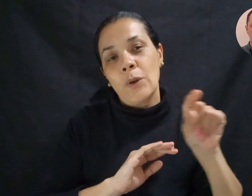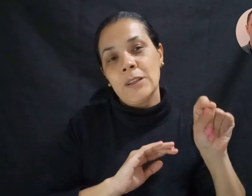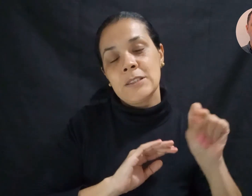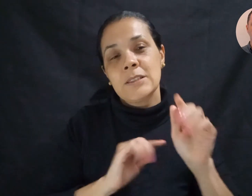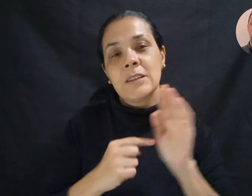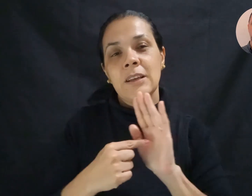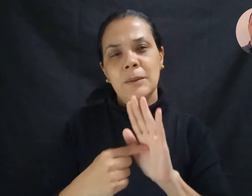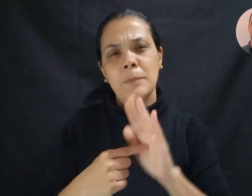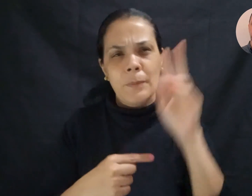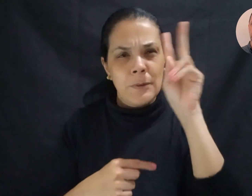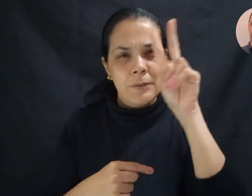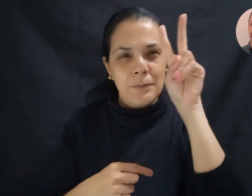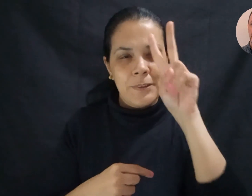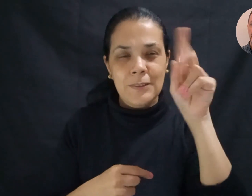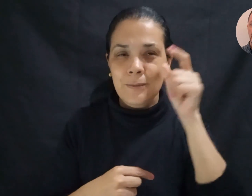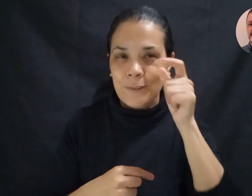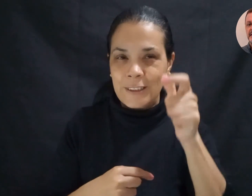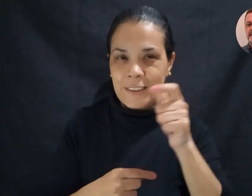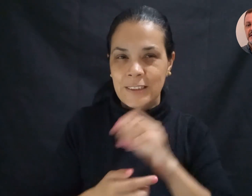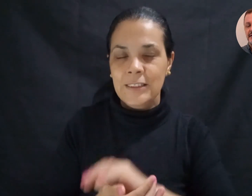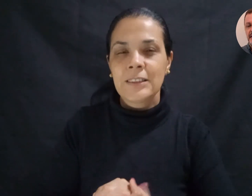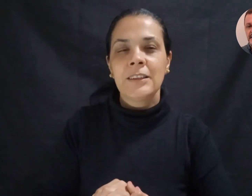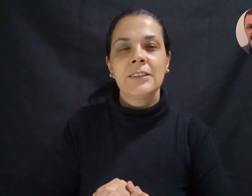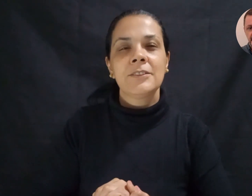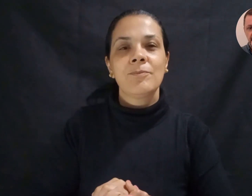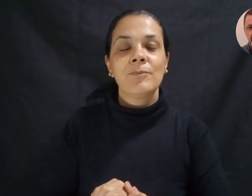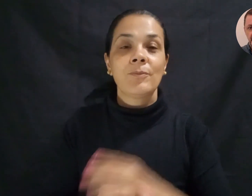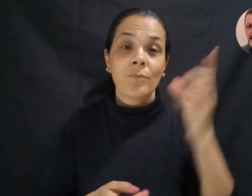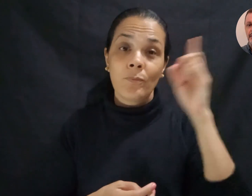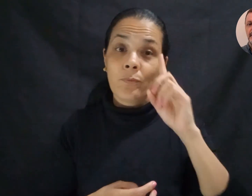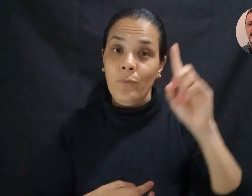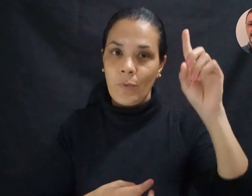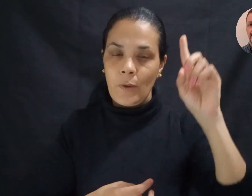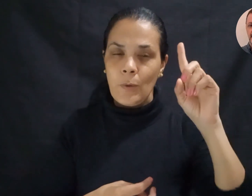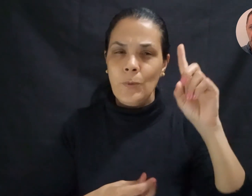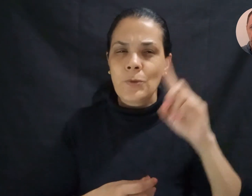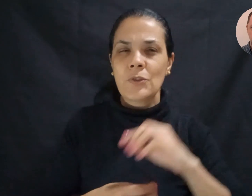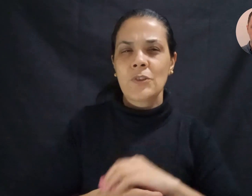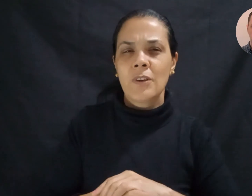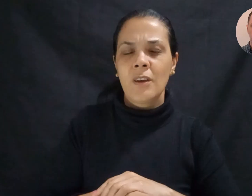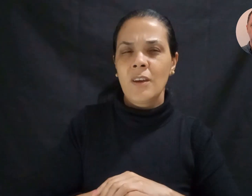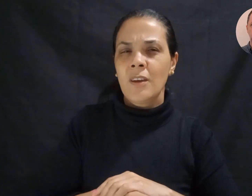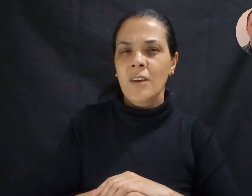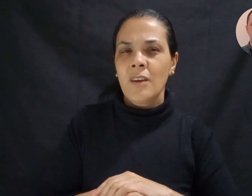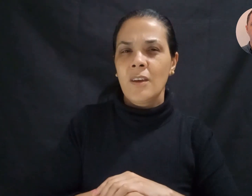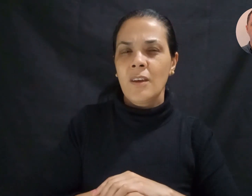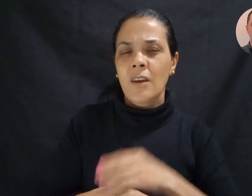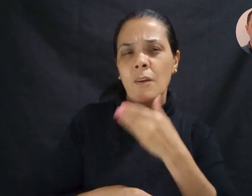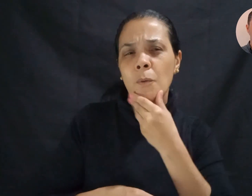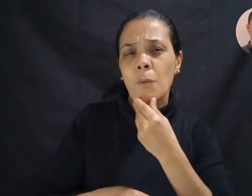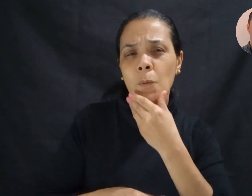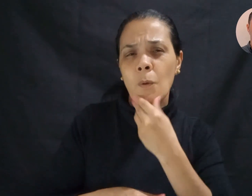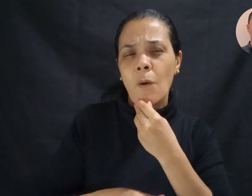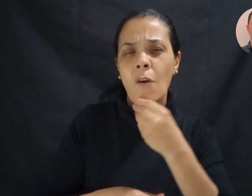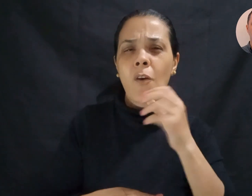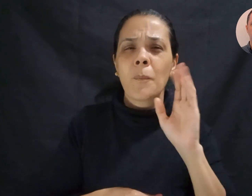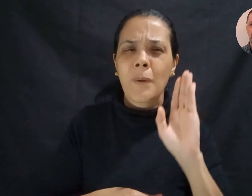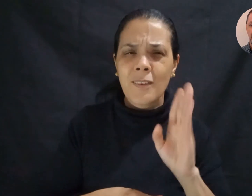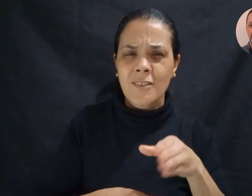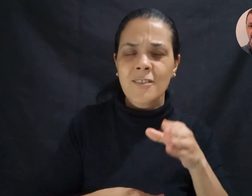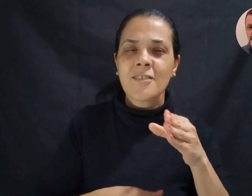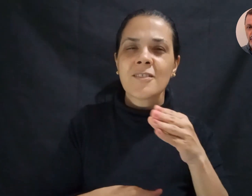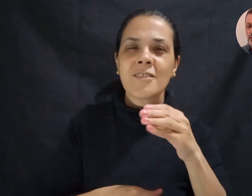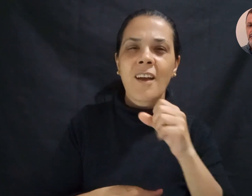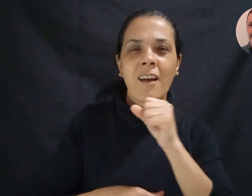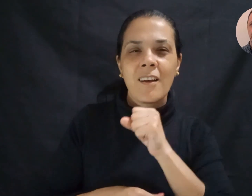contar uma história muito interessante. Ele diz que certa vez Siddhartha Gautama, já em idade muito avançada, passava por uma